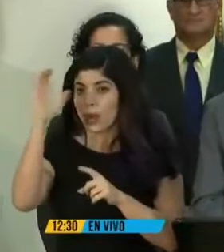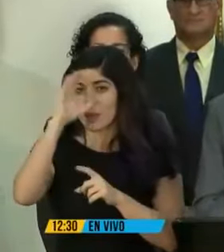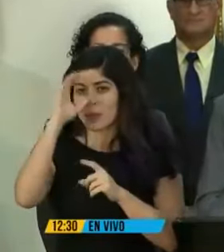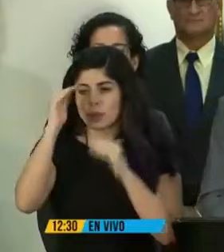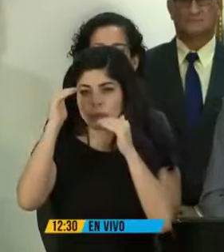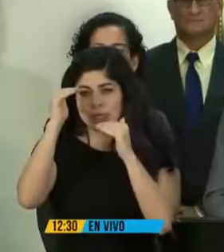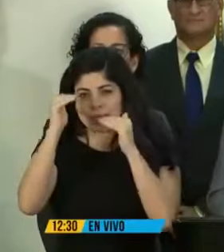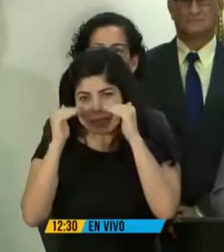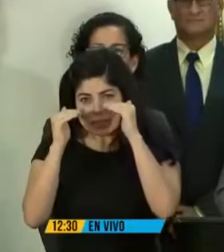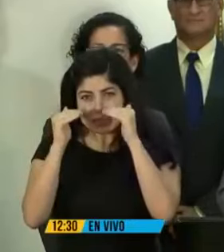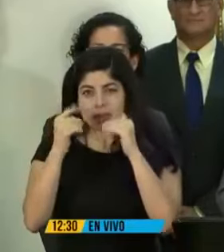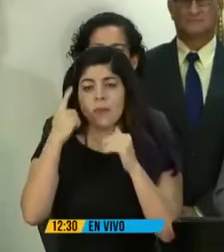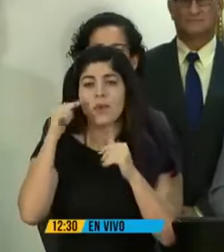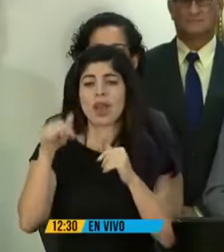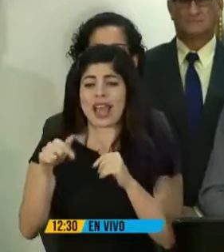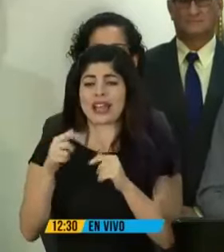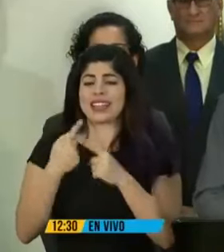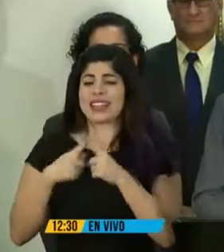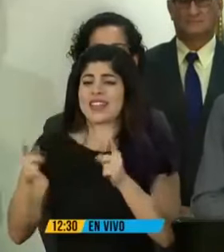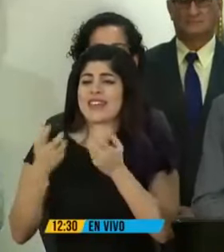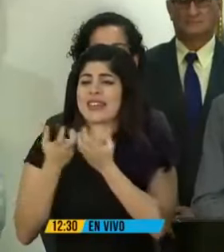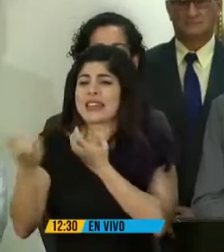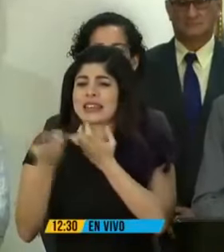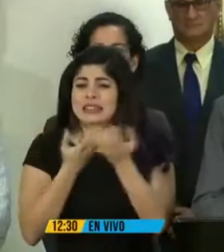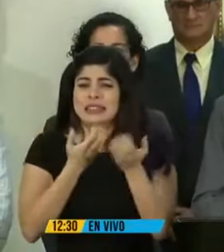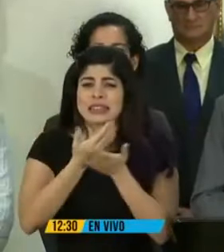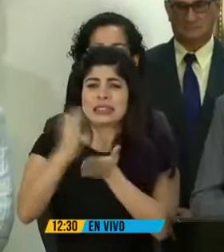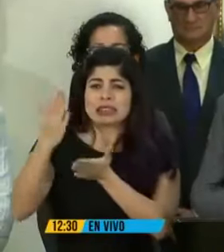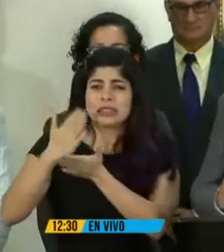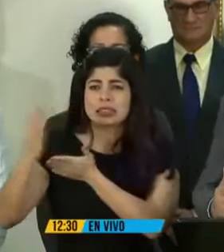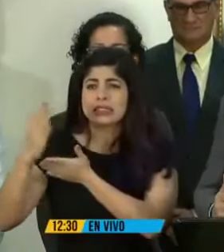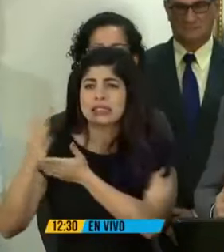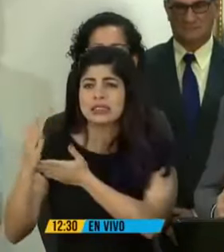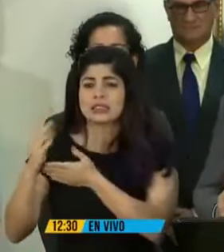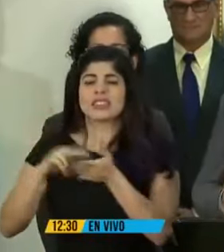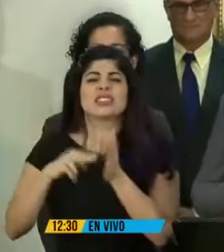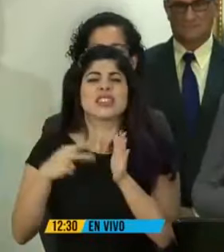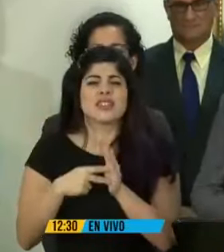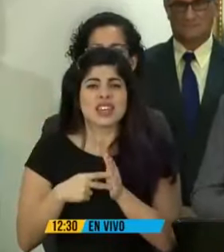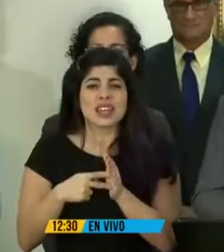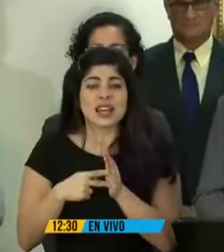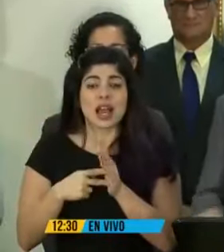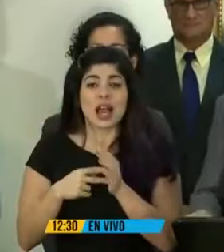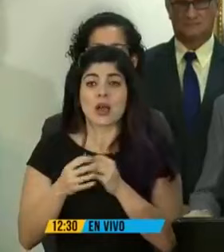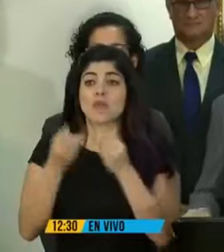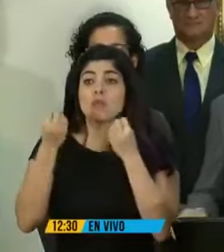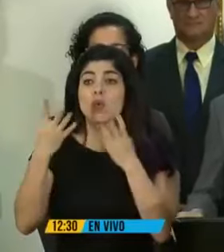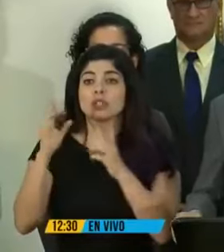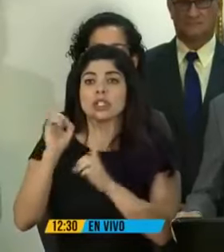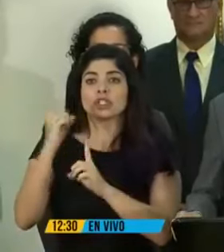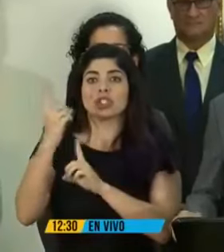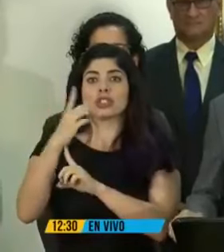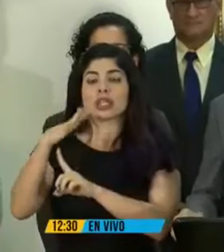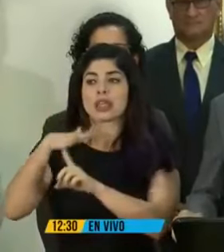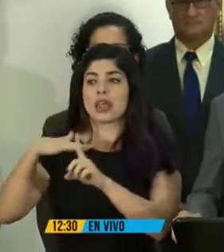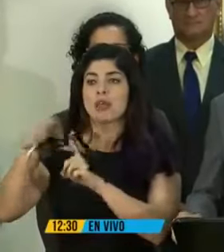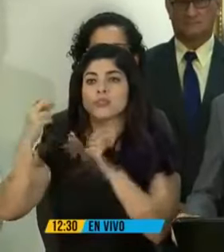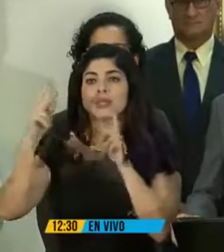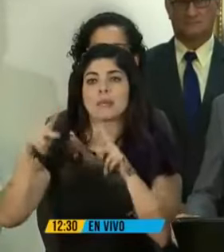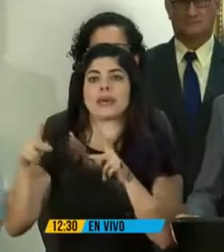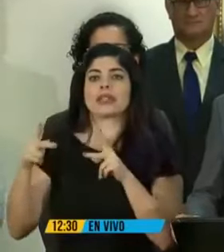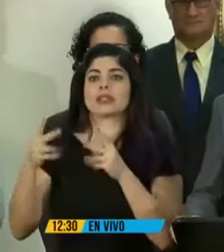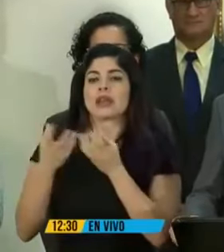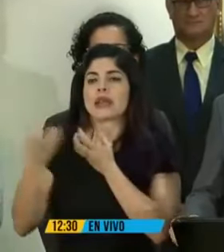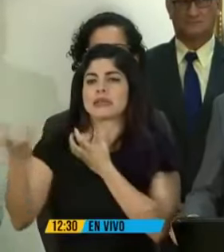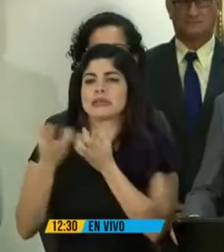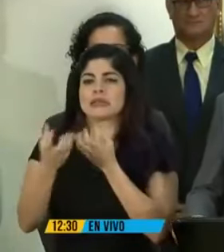que dividen, separan, segregan y marginan, es decir, que enajenan a la sociedad por